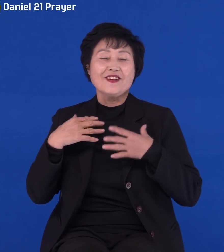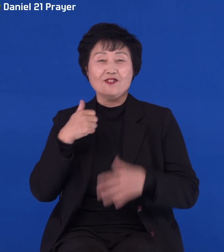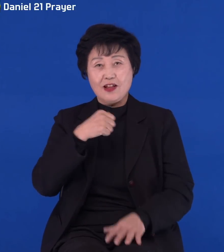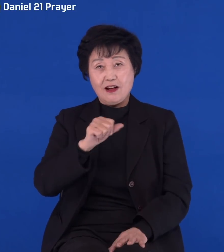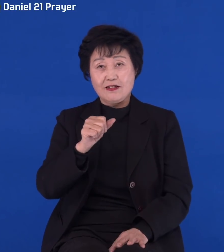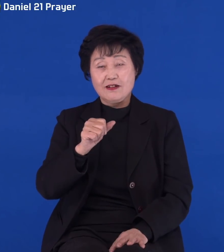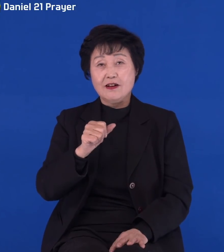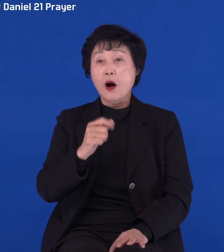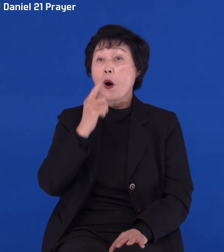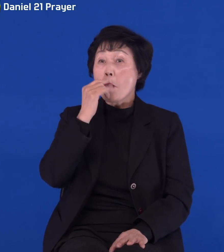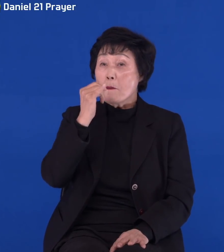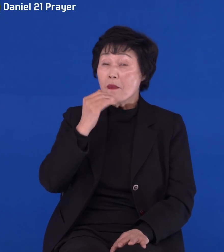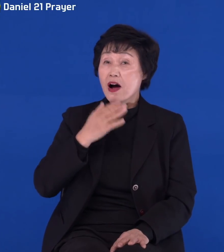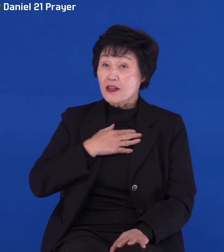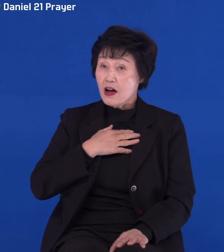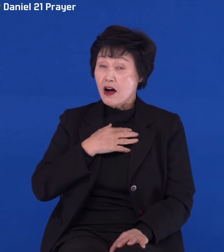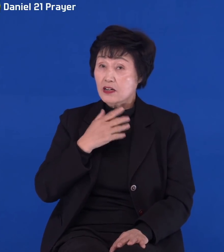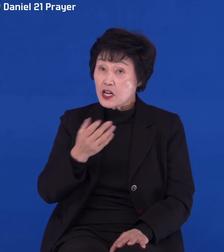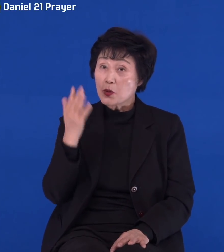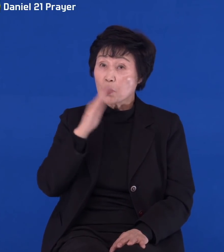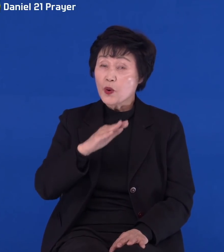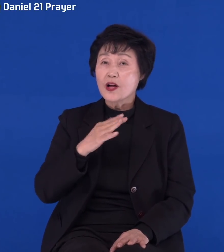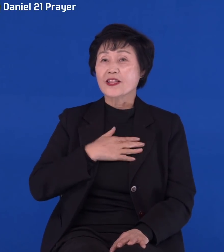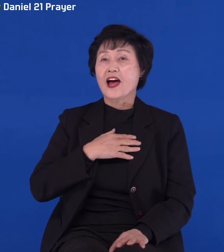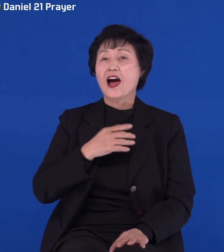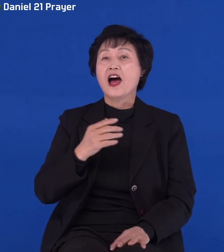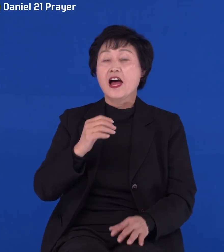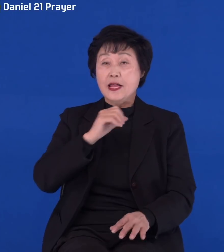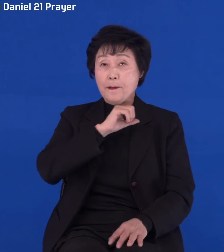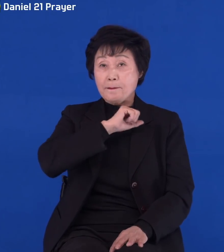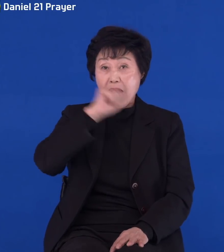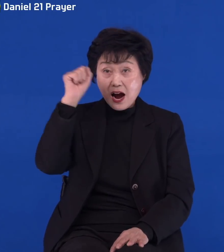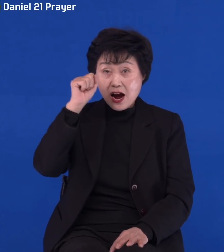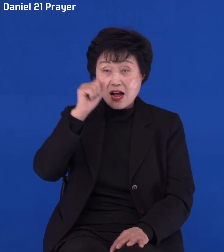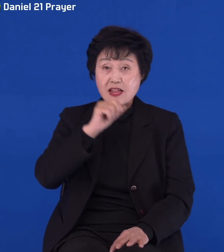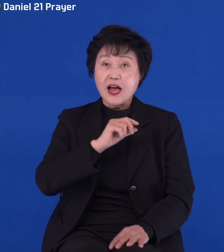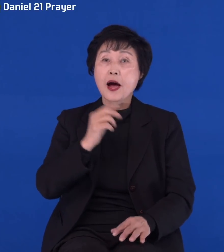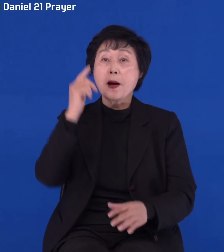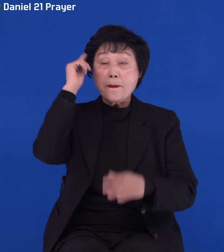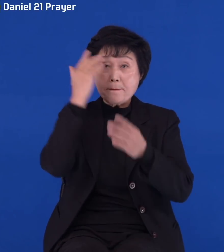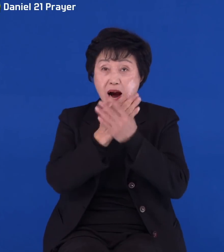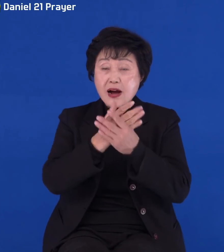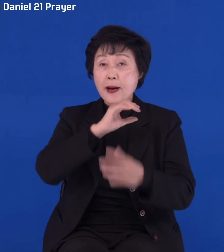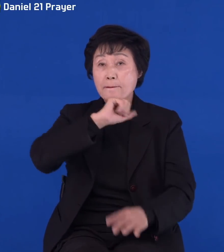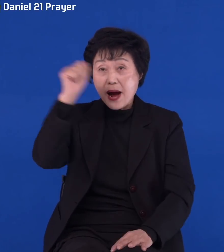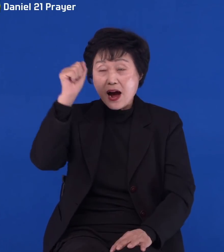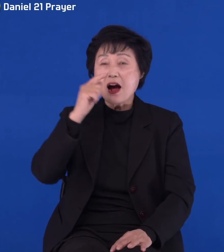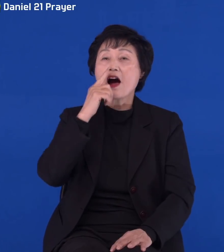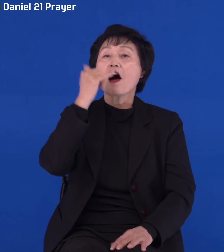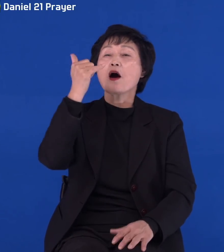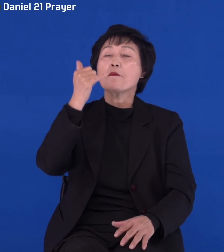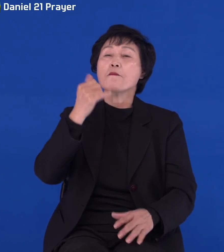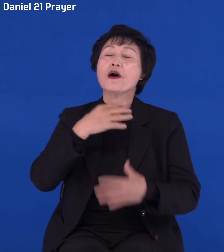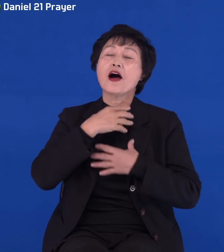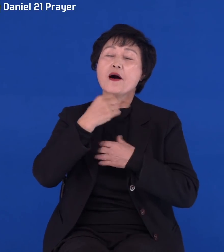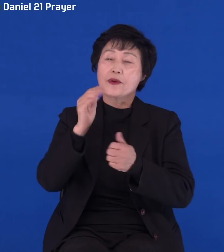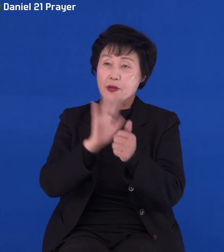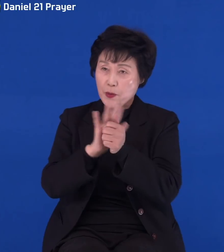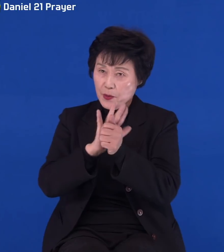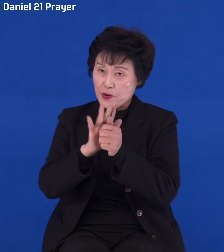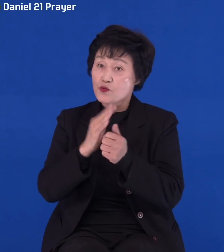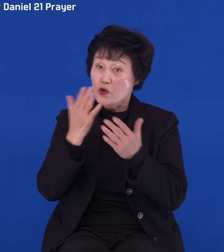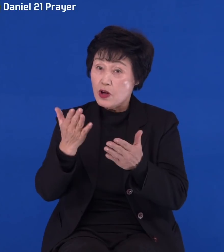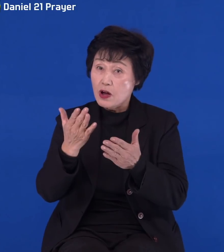내가 이래봬도 공학 박사학위를 따서 어머니 호강시켜 드리겠습니다. 그런 거예요. 그리고 떠났는데 밤 12시가 돼도 집에 안 들어오는